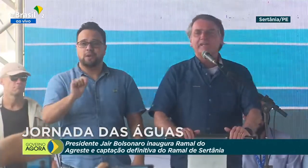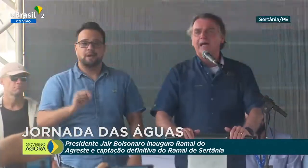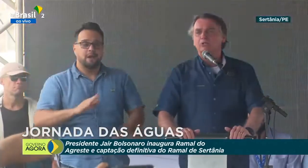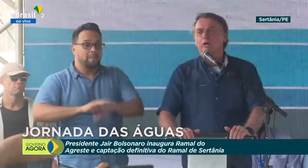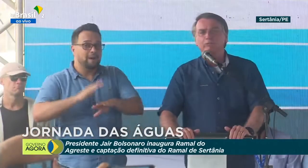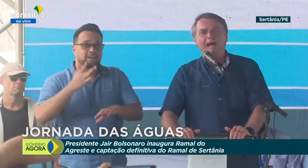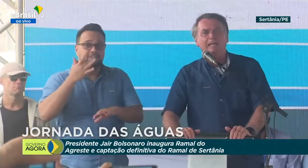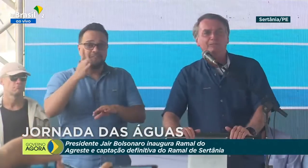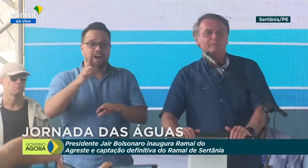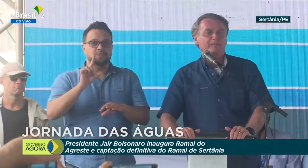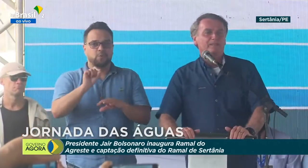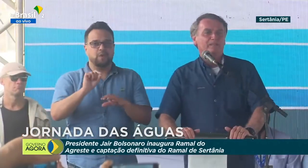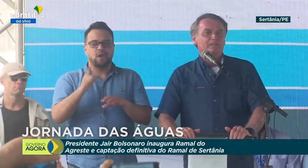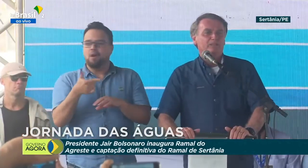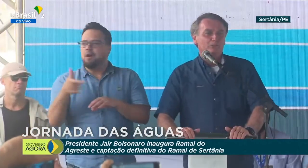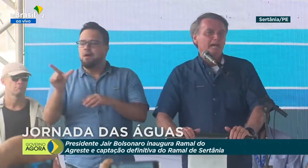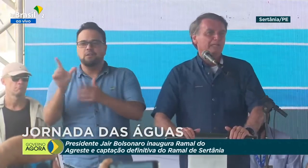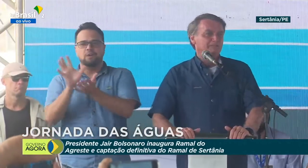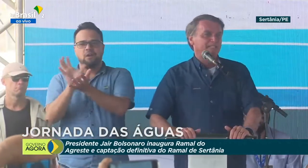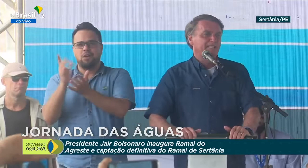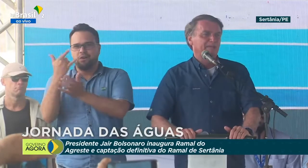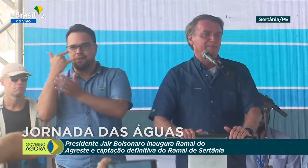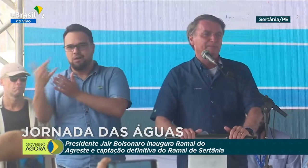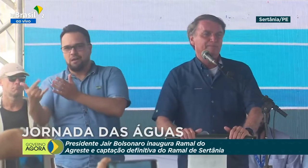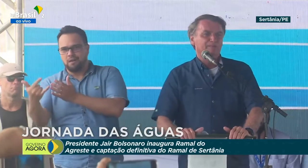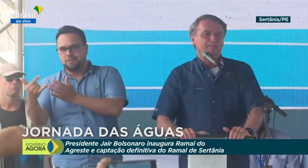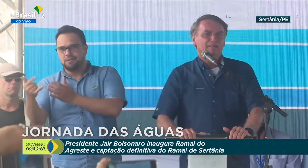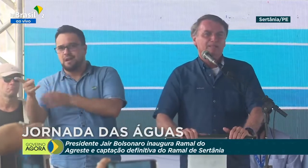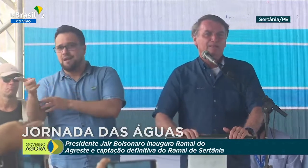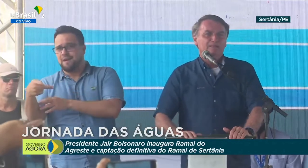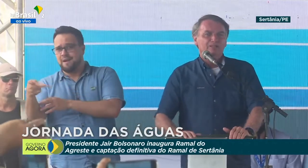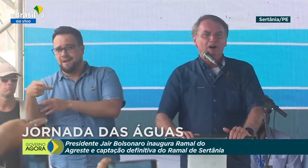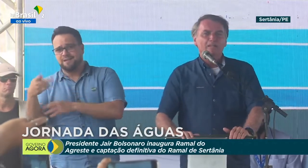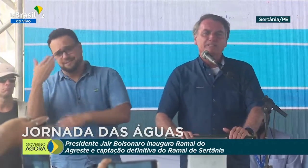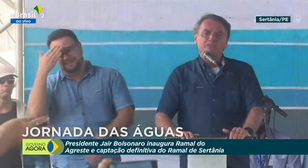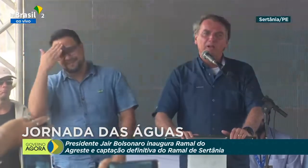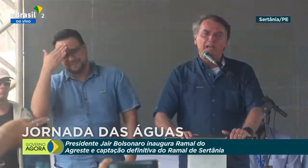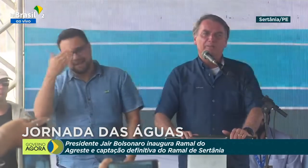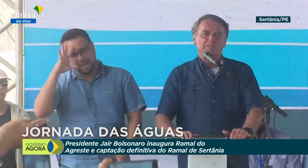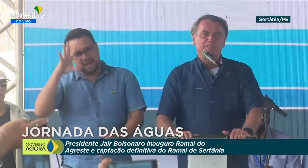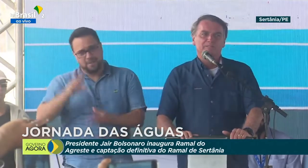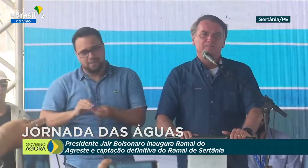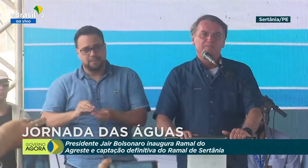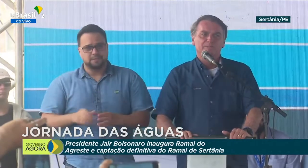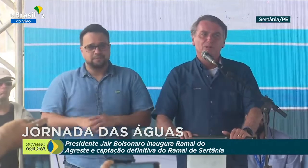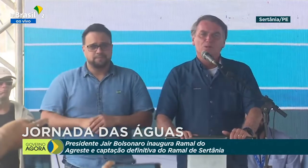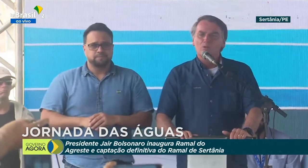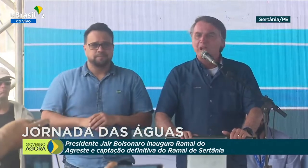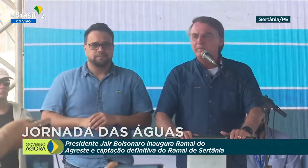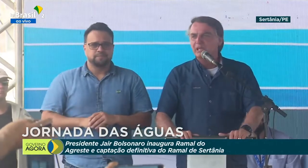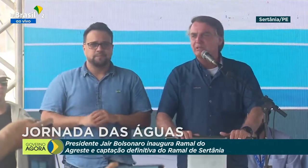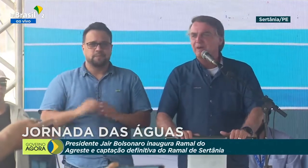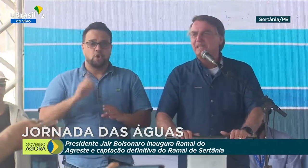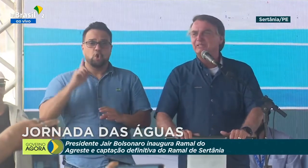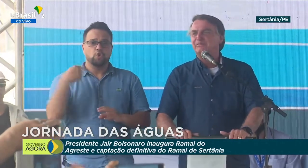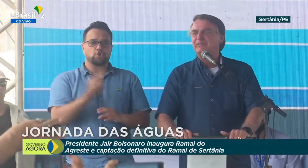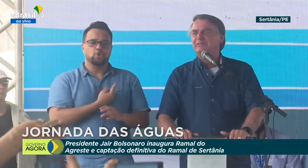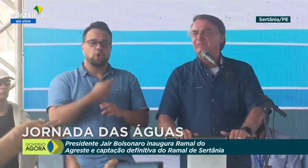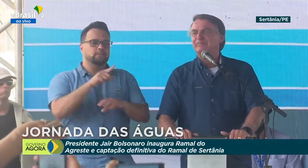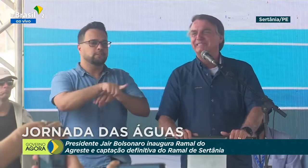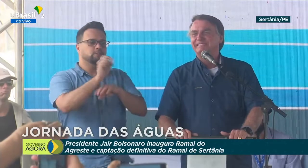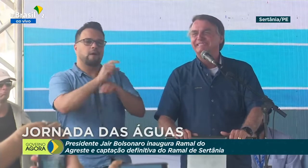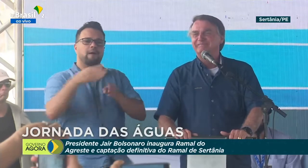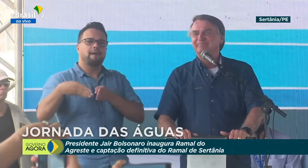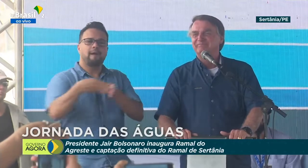É mais fácil ficar do outro lado, do lado de sempre. Nós escolhemos o caminho mais